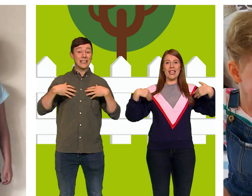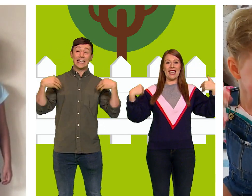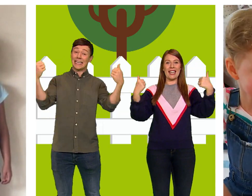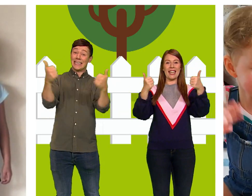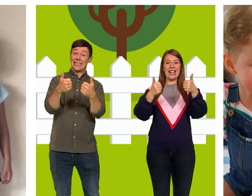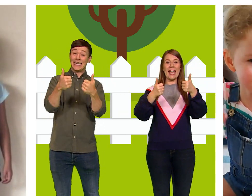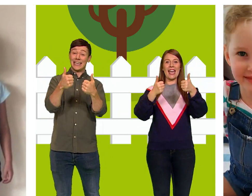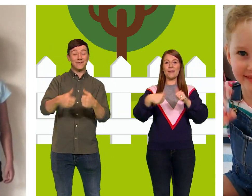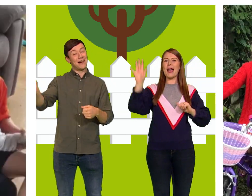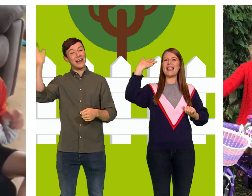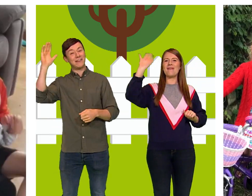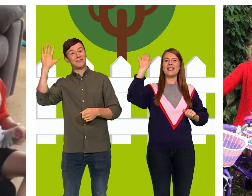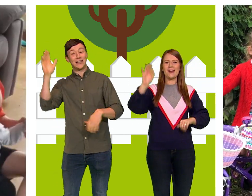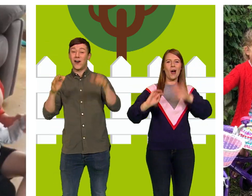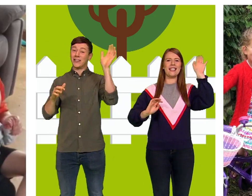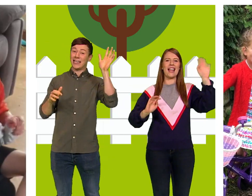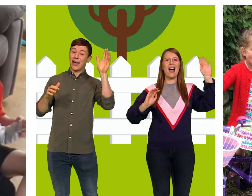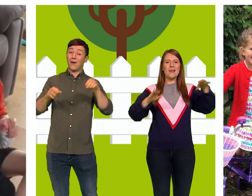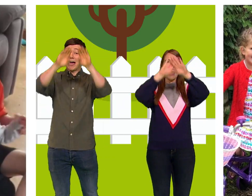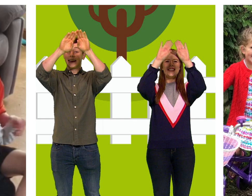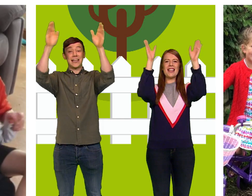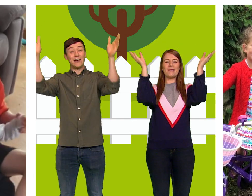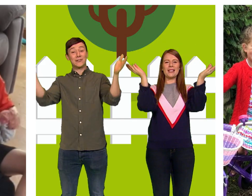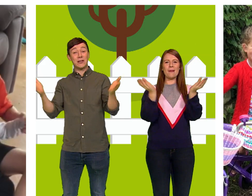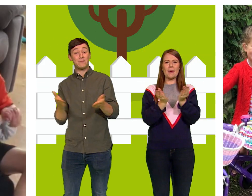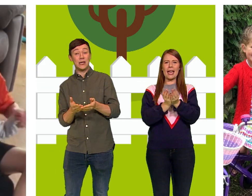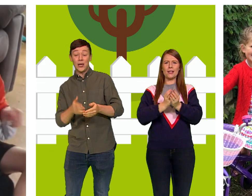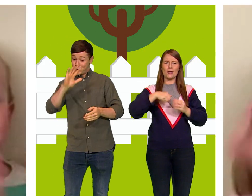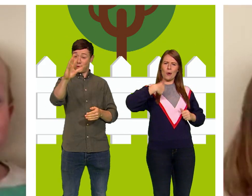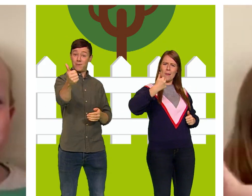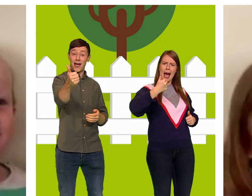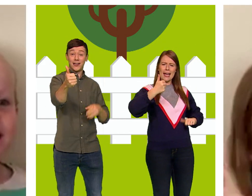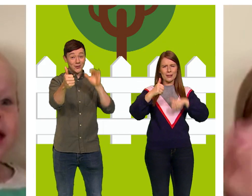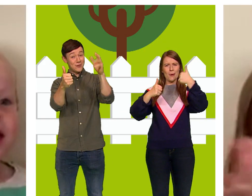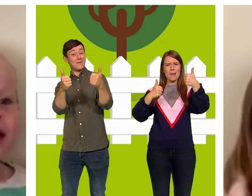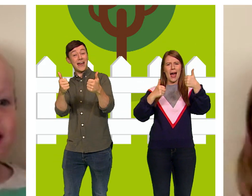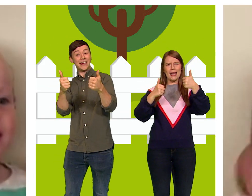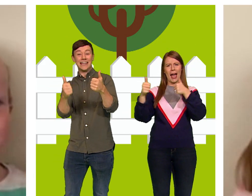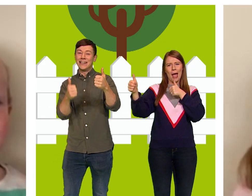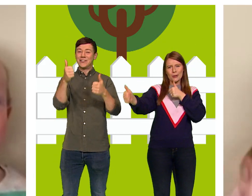i chi gyd, mae'n amser codi llaw ar draws y byd. Siwmai, siwmai,